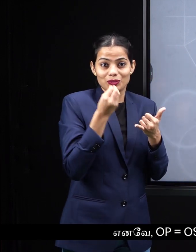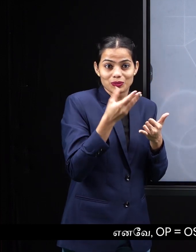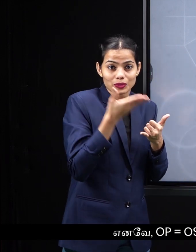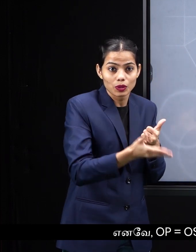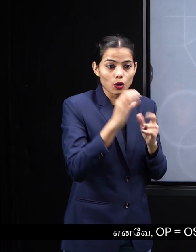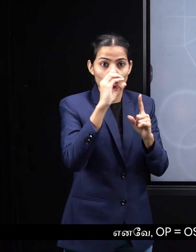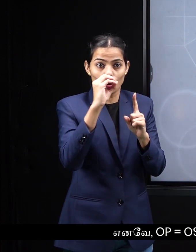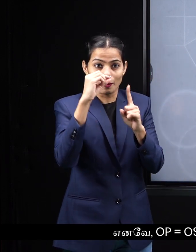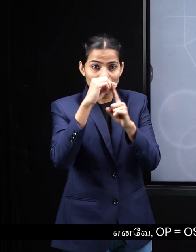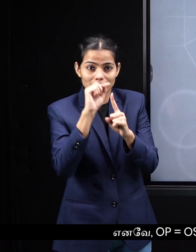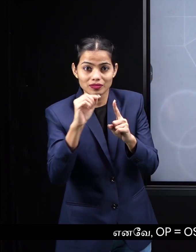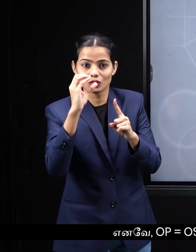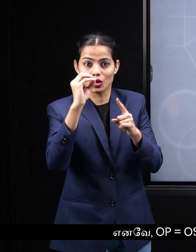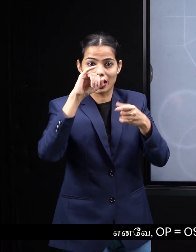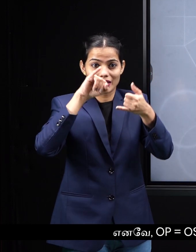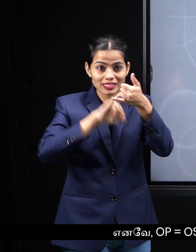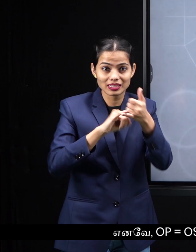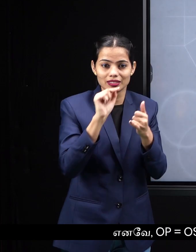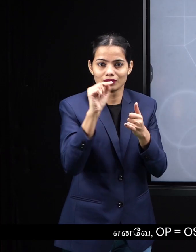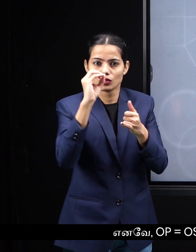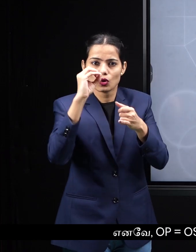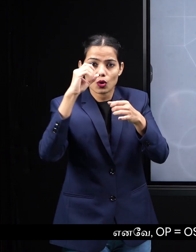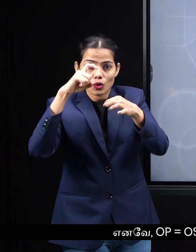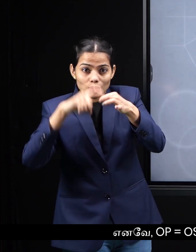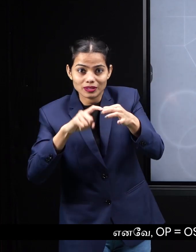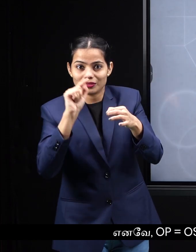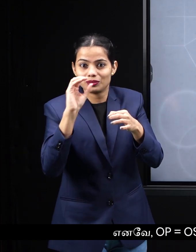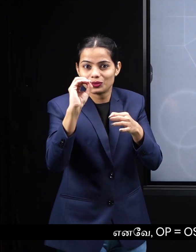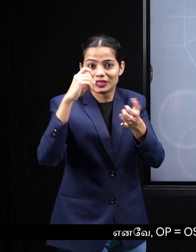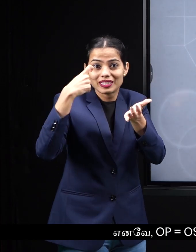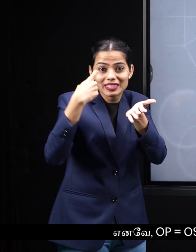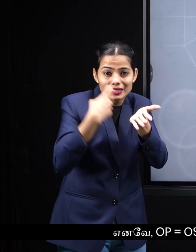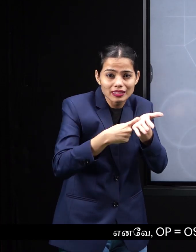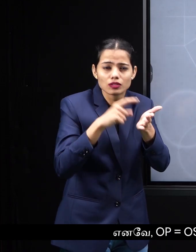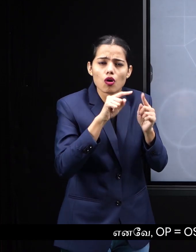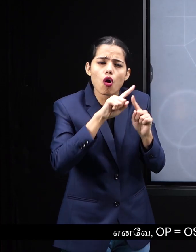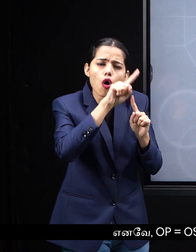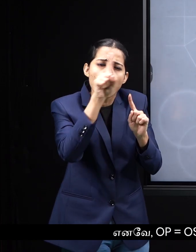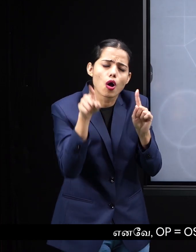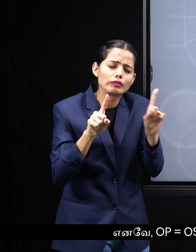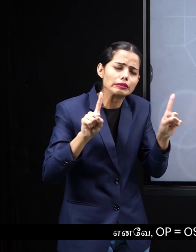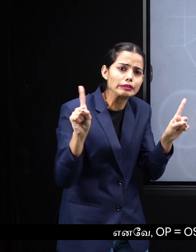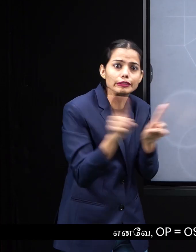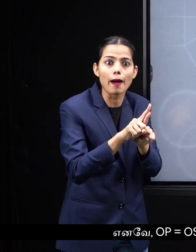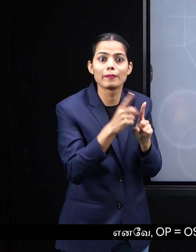எனவே OP ஈடு OS ஈடு OQ ஈடு OR, அதாவது அனைத்தும் வட்டத்தின்